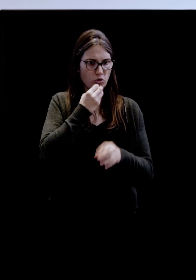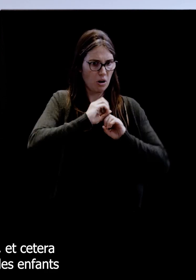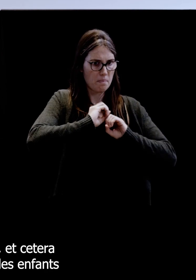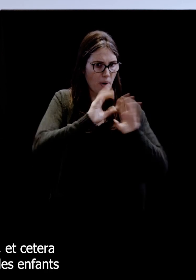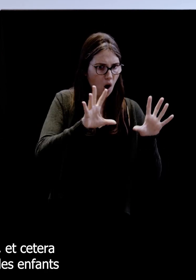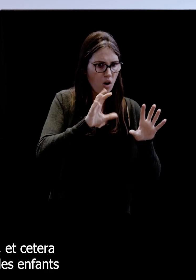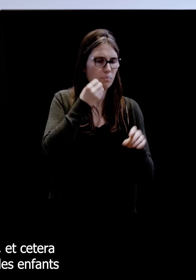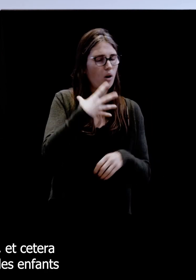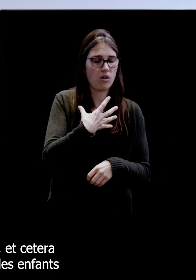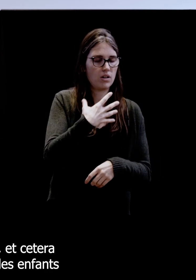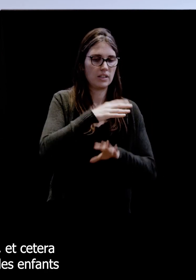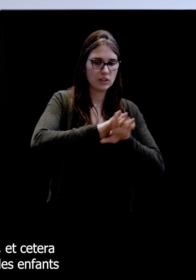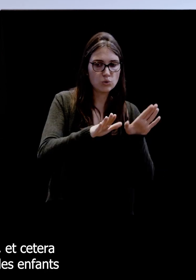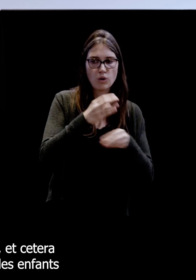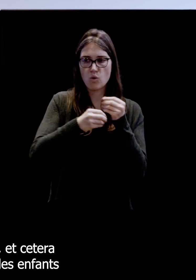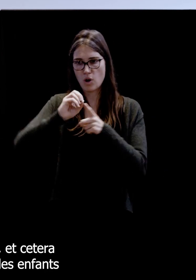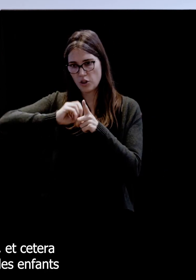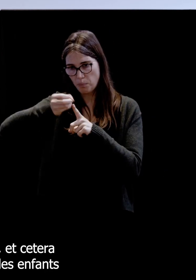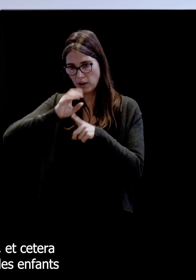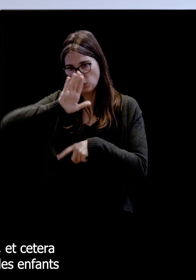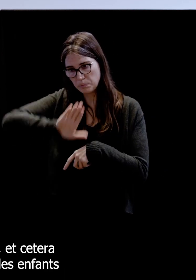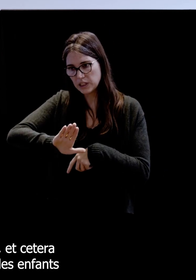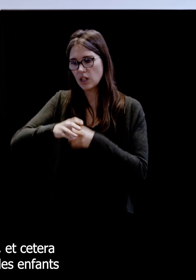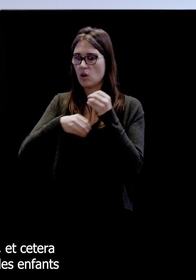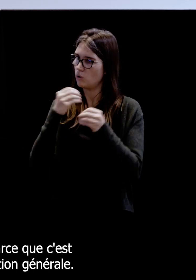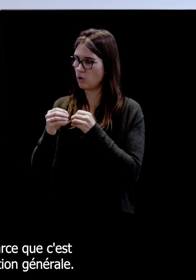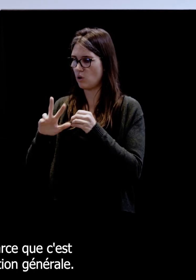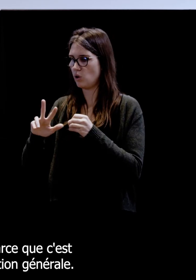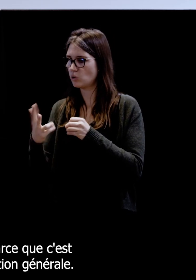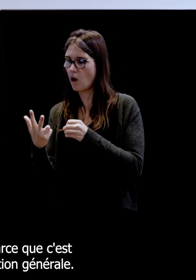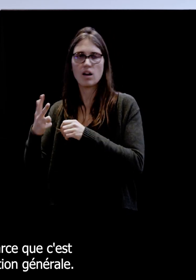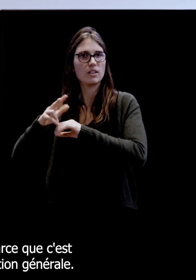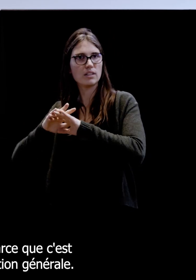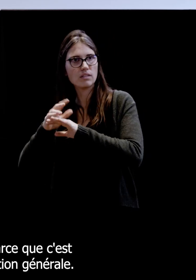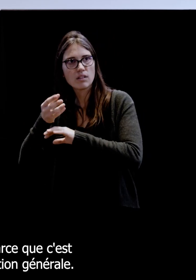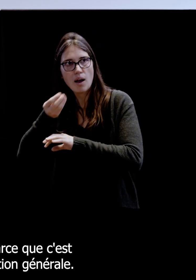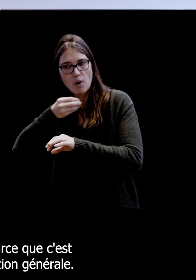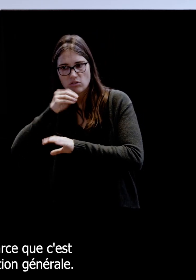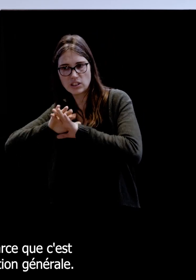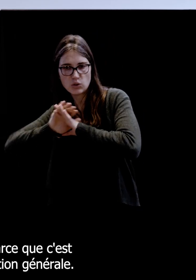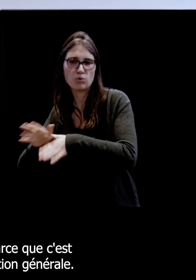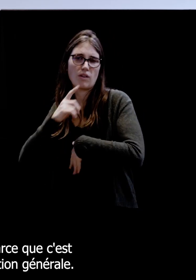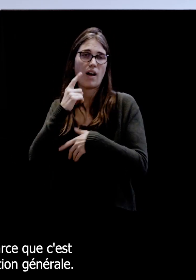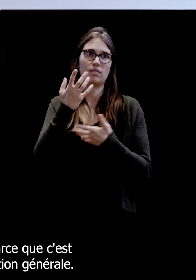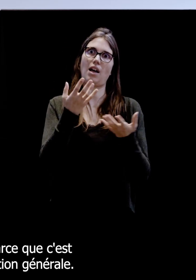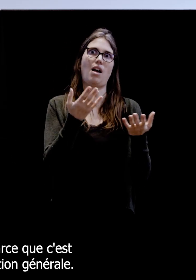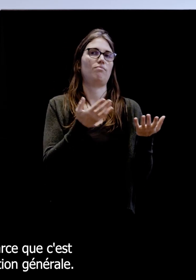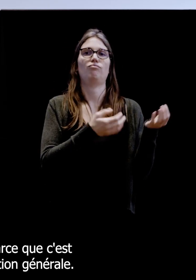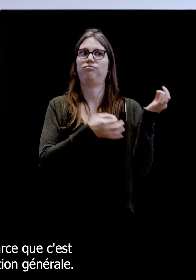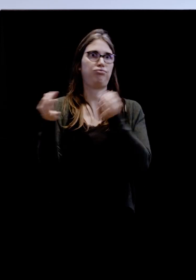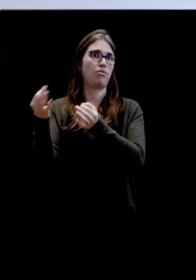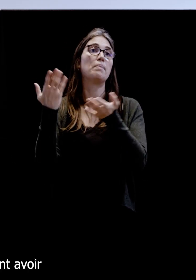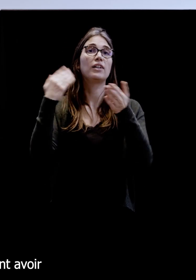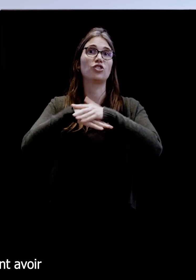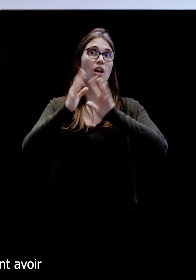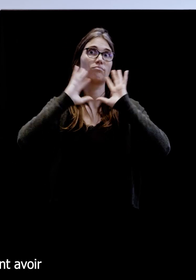aliments, ou que telle température, etc., c'est assez fréquent chez les enfants en charge. Pas tant que ça, parce que c'est très fréquent dans la population